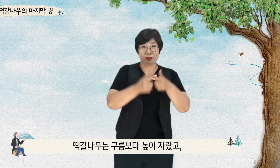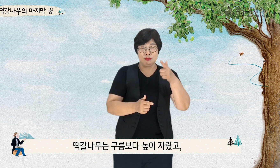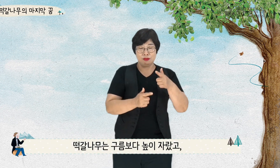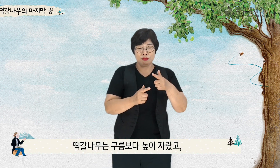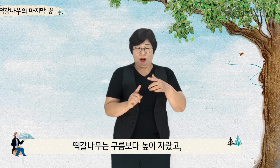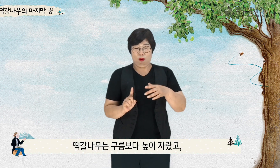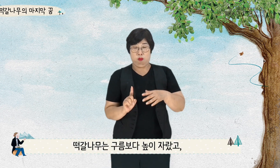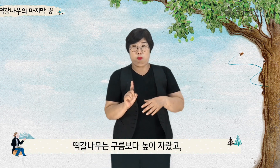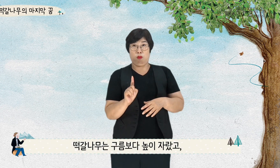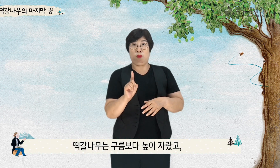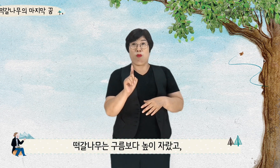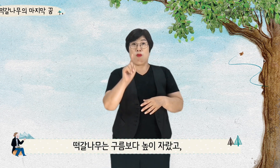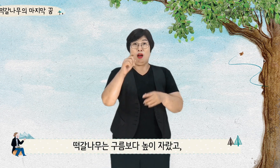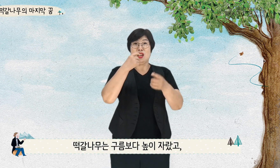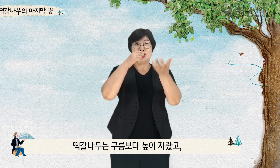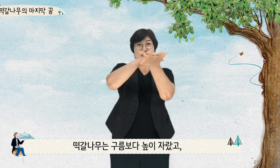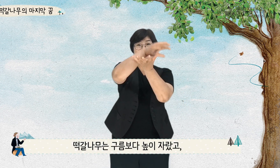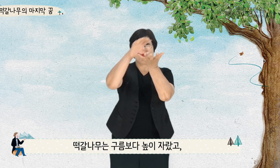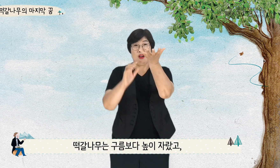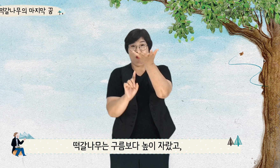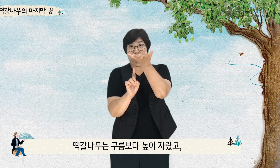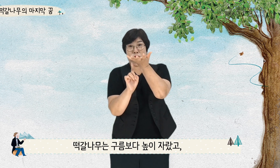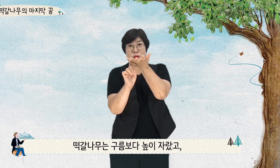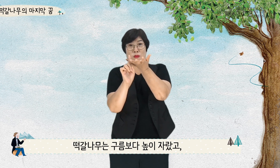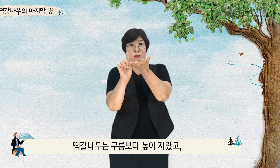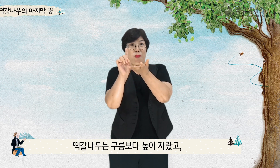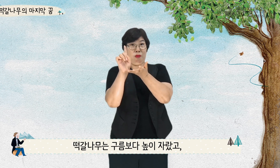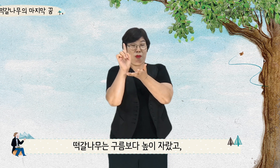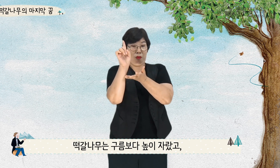떡갈나무는 구름보다 높이 자랐고